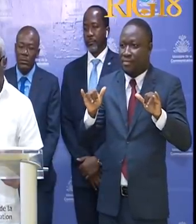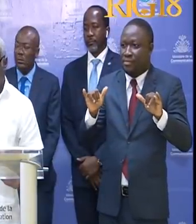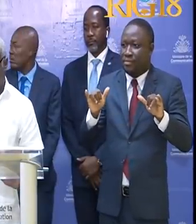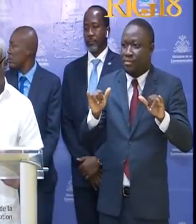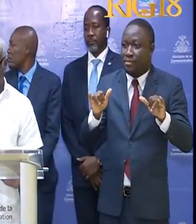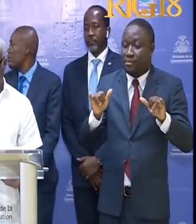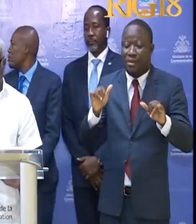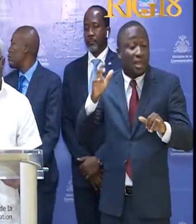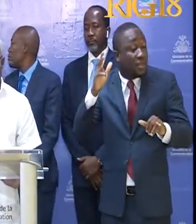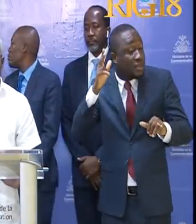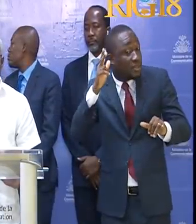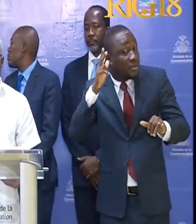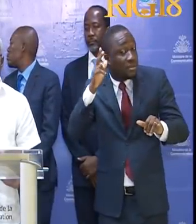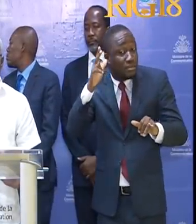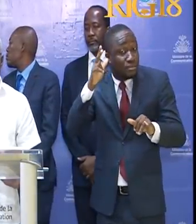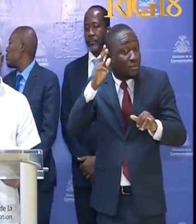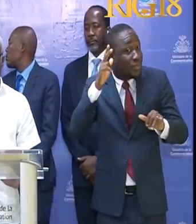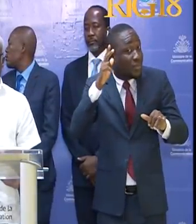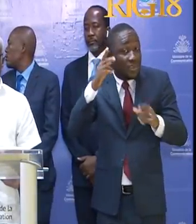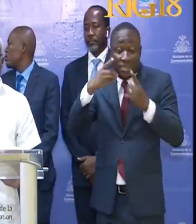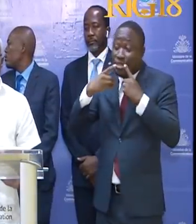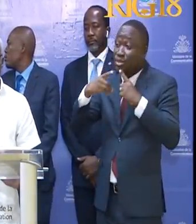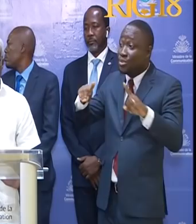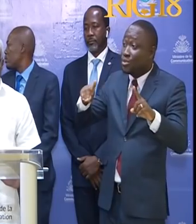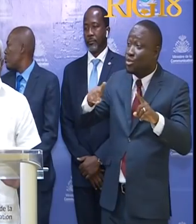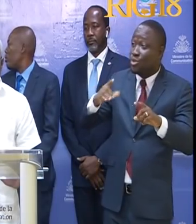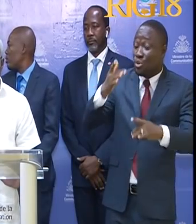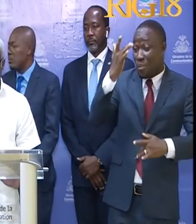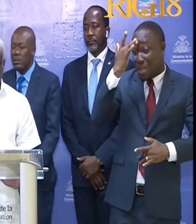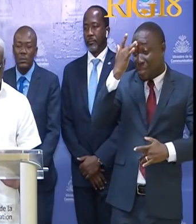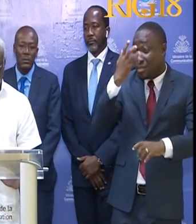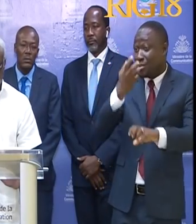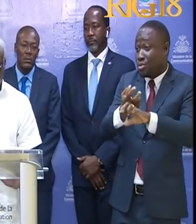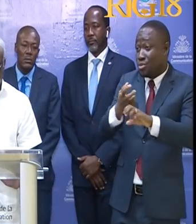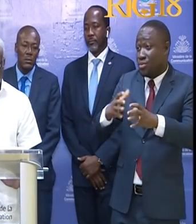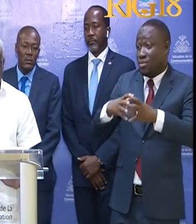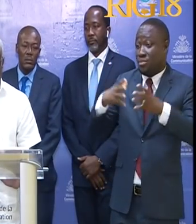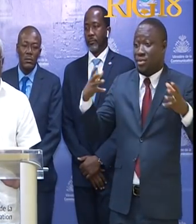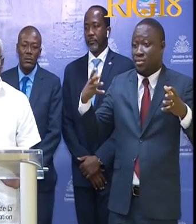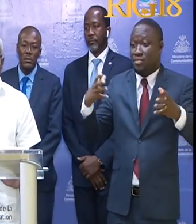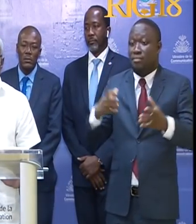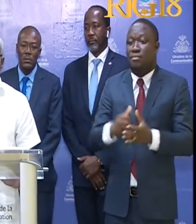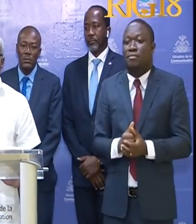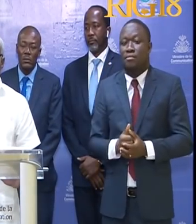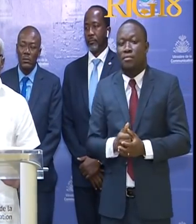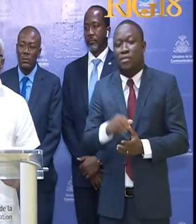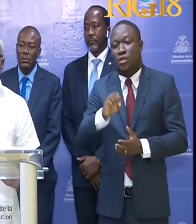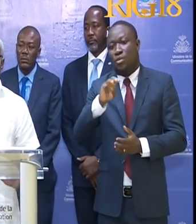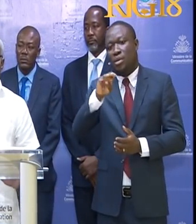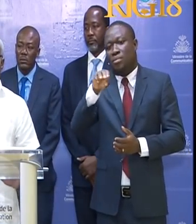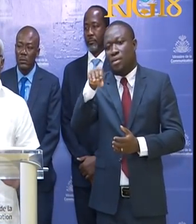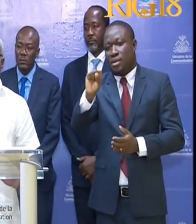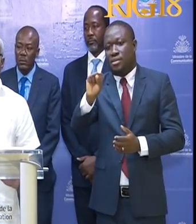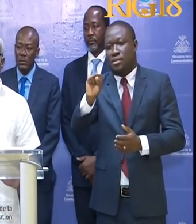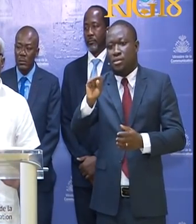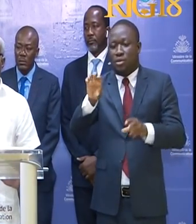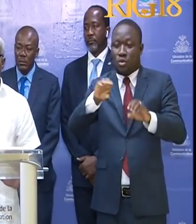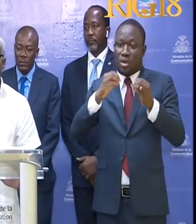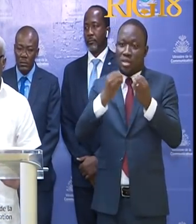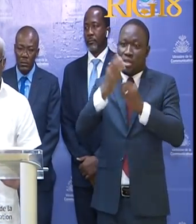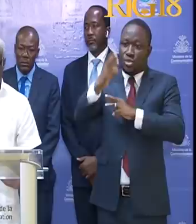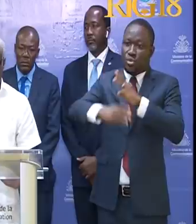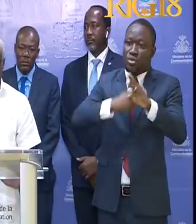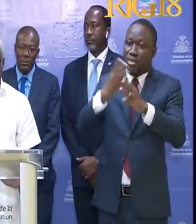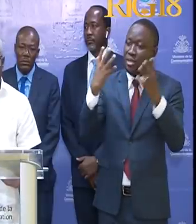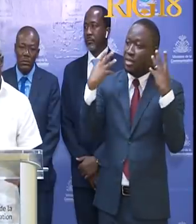Nous mettons le temps de discours de faire. C'est une situation sans précédent. L'OMS lui-même, Organisation